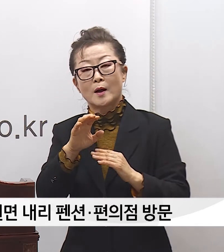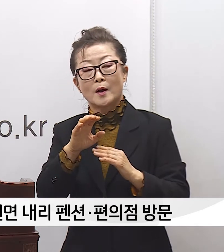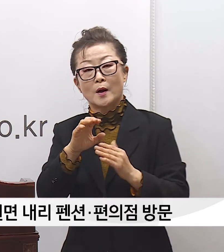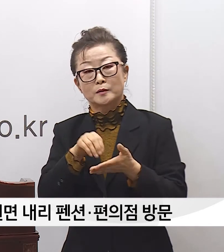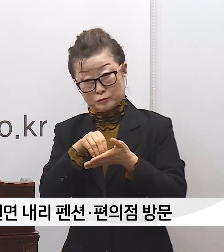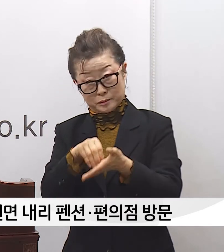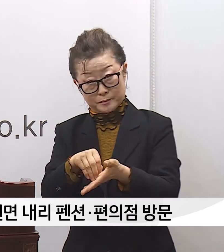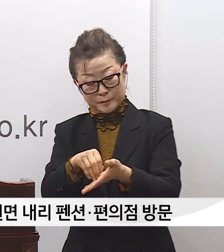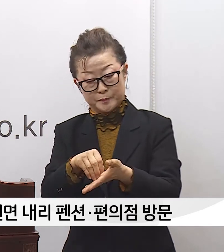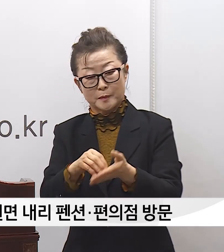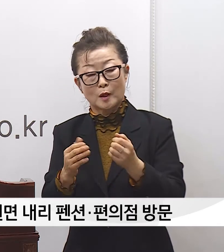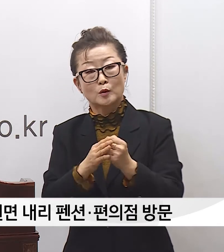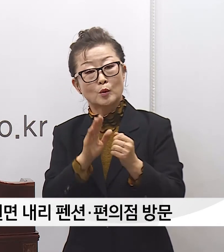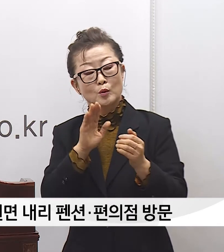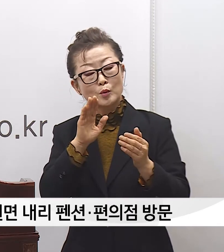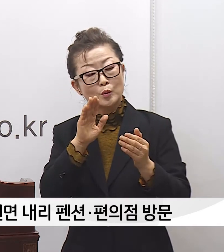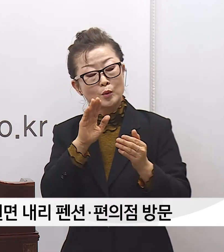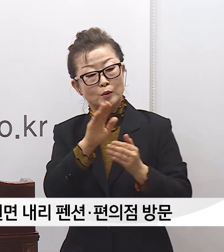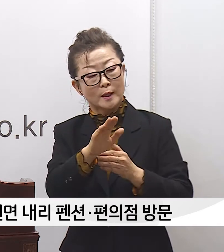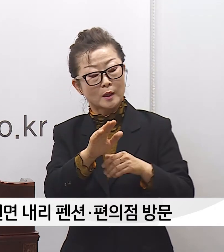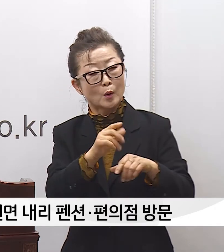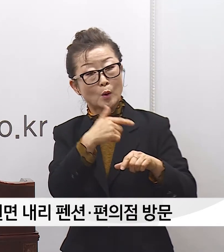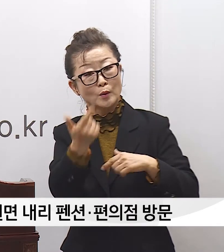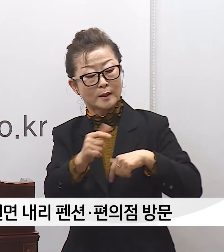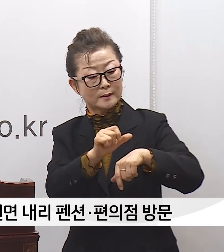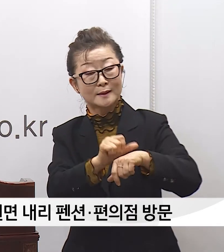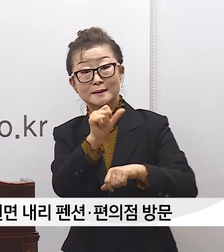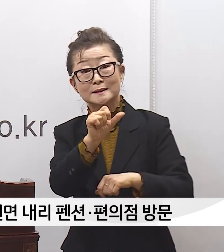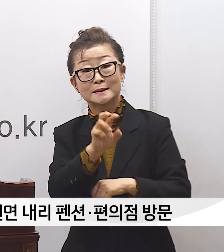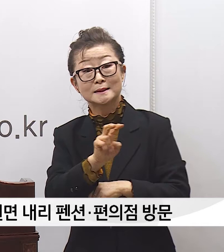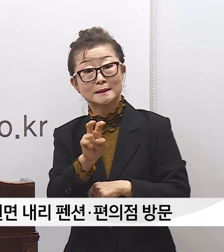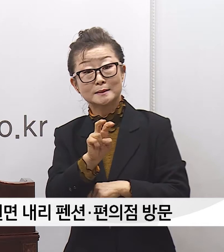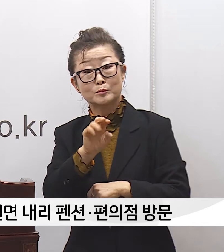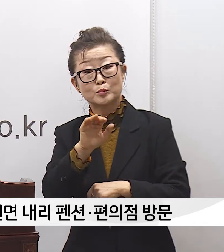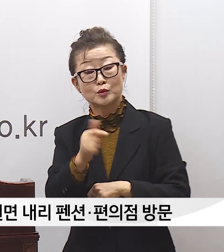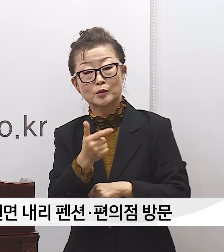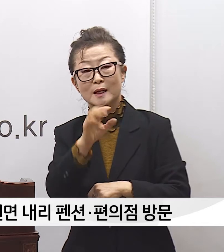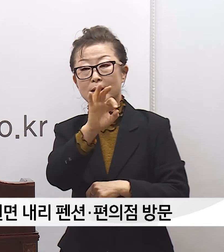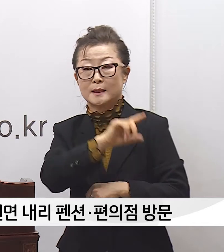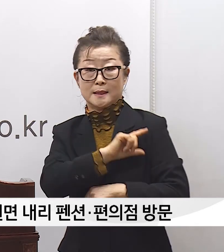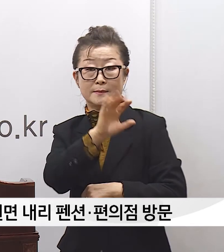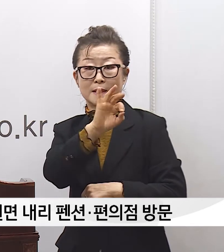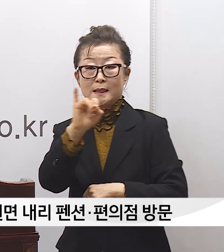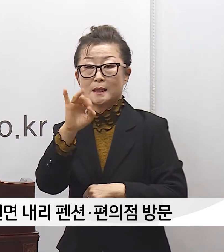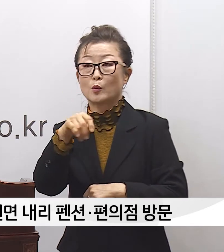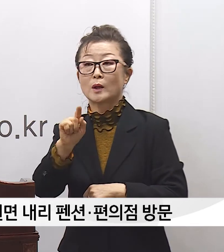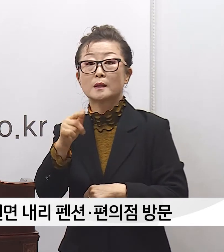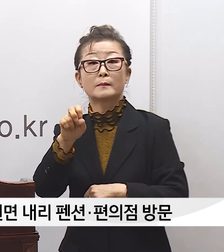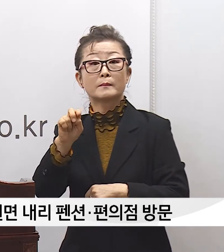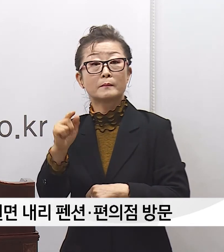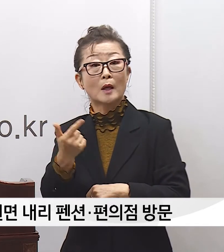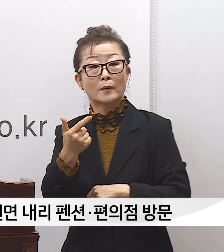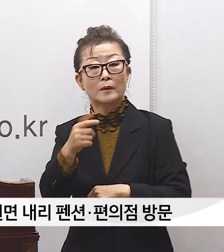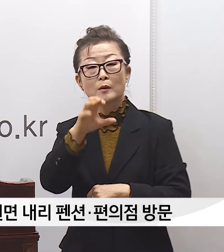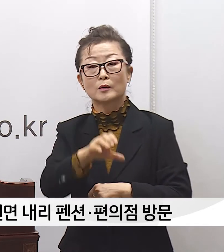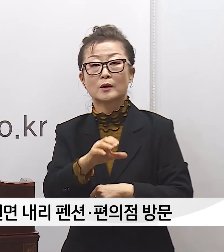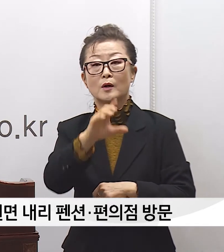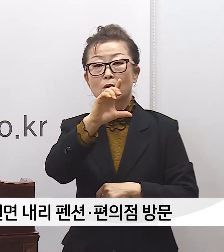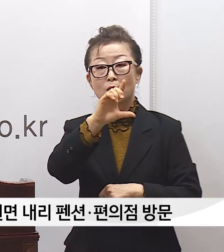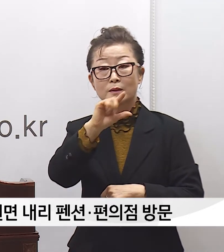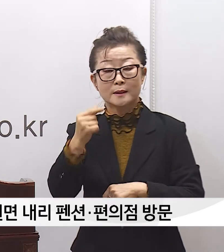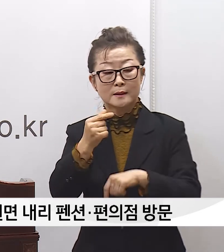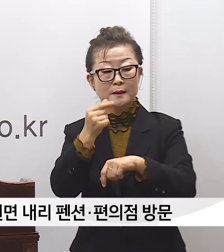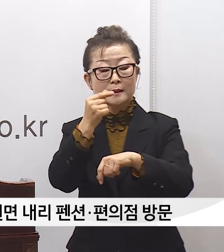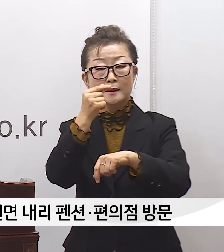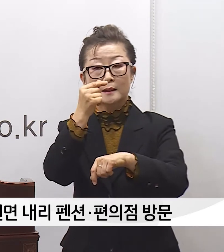입실 그후 5시 20분 이원면 내리 CU